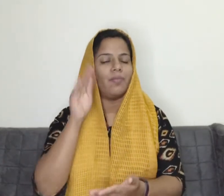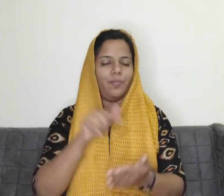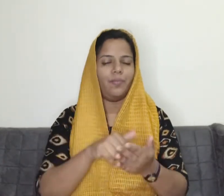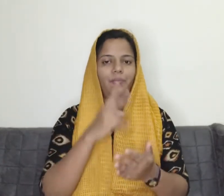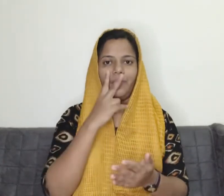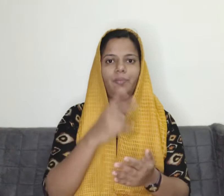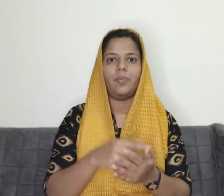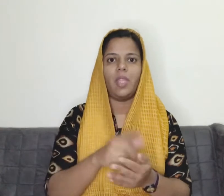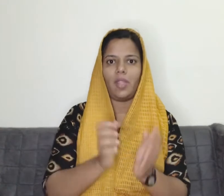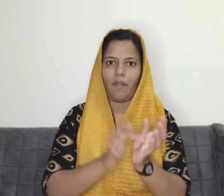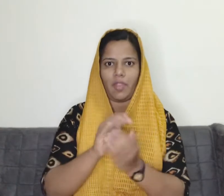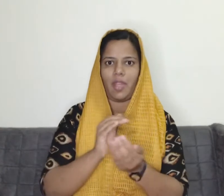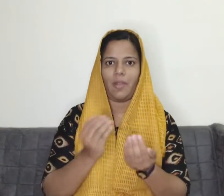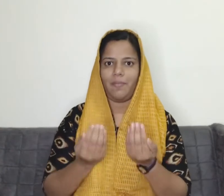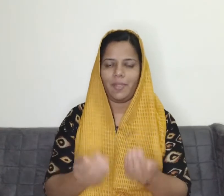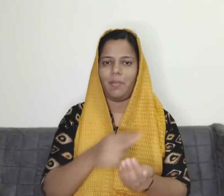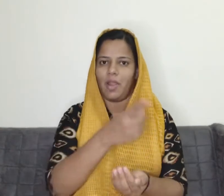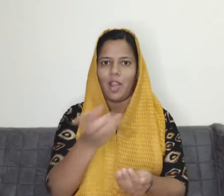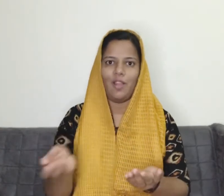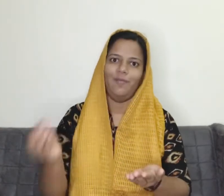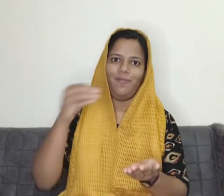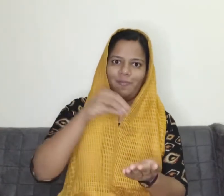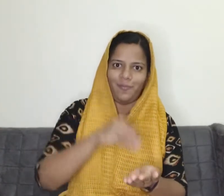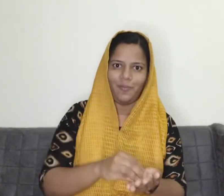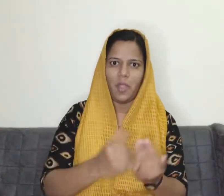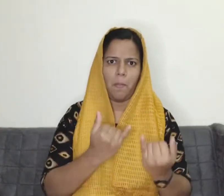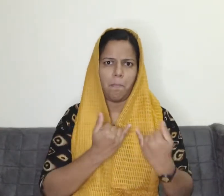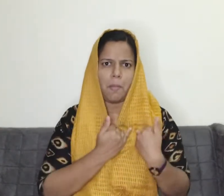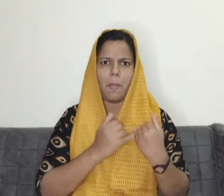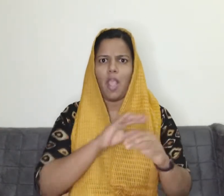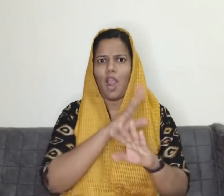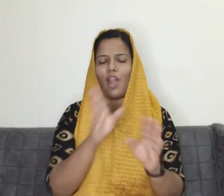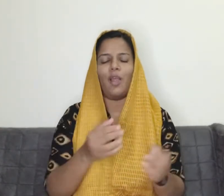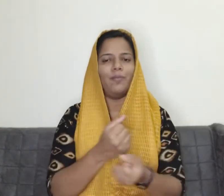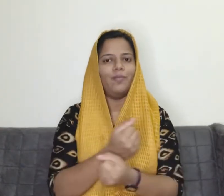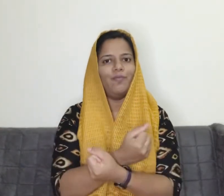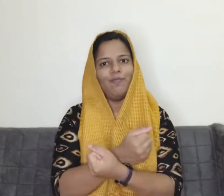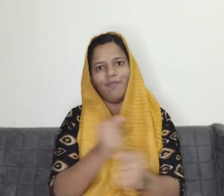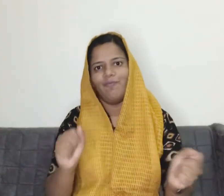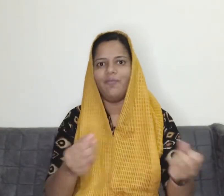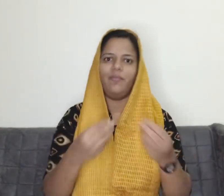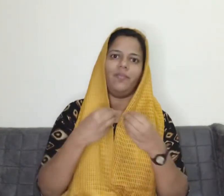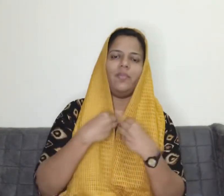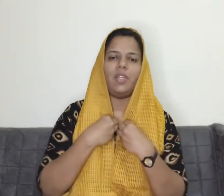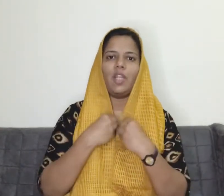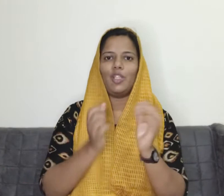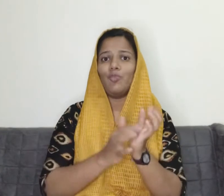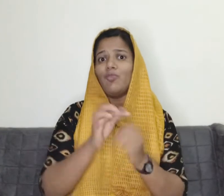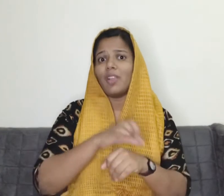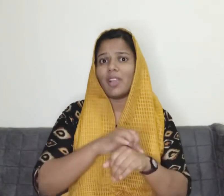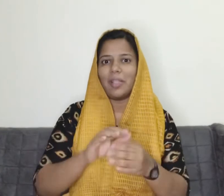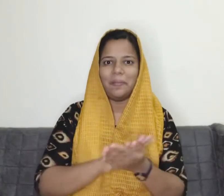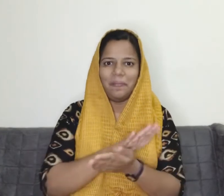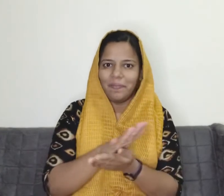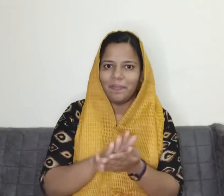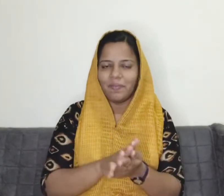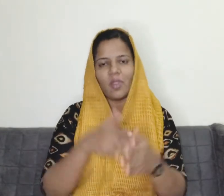ഒരു ദൈവപൈതൽ വീണ്ടും ജനിക്കപ്പെട്ടുമ്പോൾ അവൻ അകൃത്യത്തിൽ നിന്ന് മോചിക്കപ്പെടുന്നു. യേശുക്രിസ്തുവിൻ്റെ രക്തത്താൽ അവൻ കഴുകപ്പെടുന്നു.